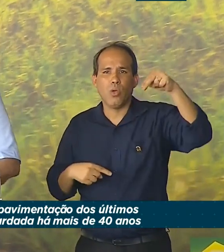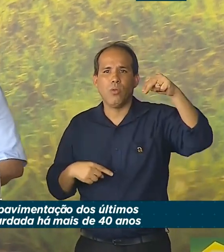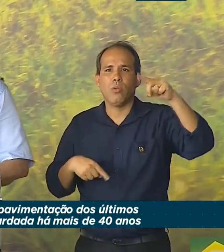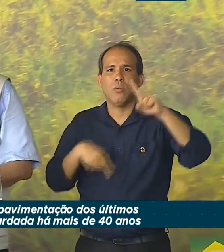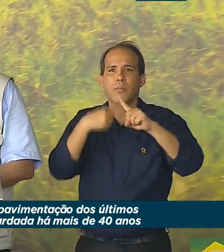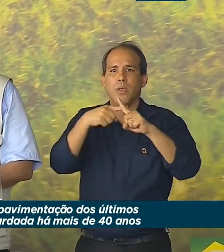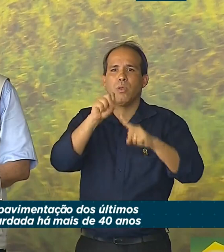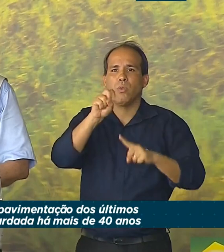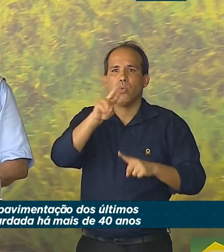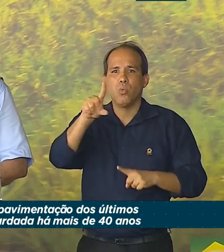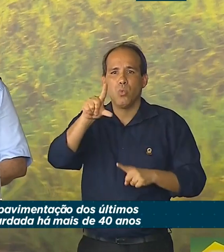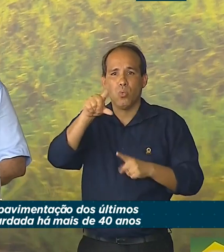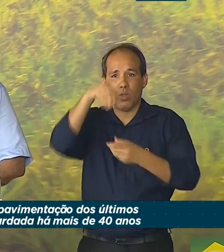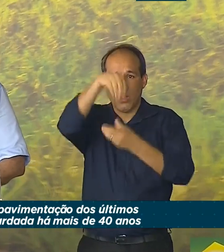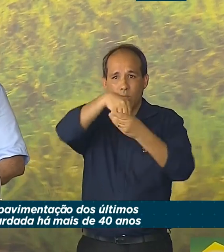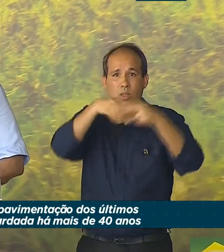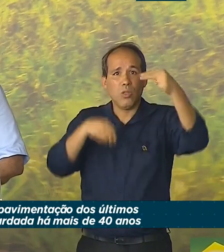norte,